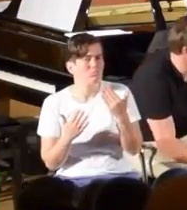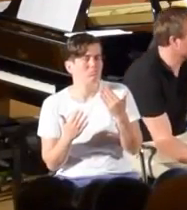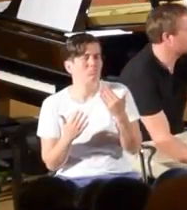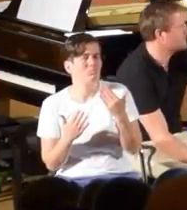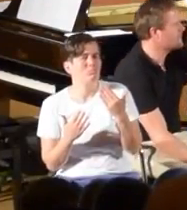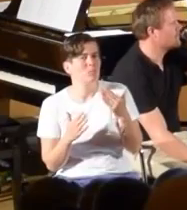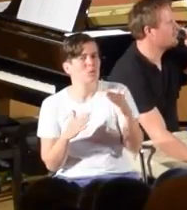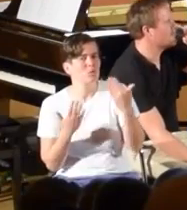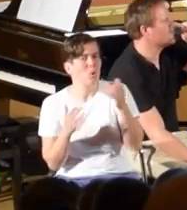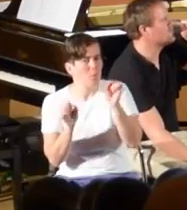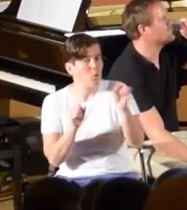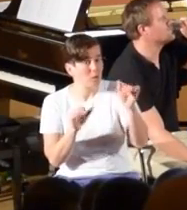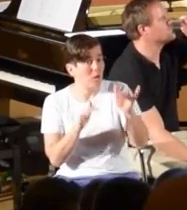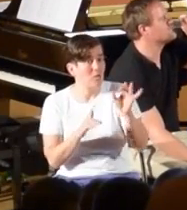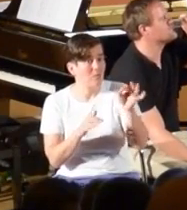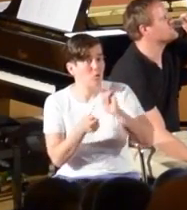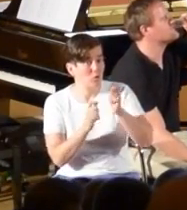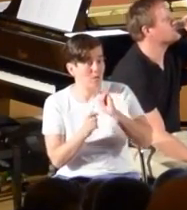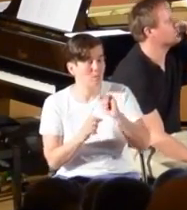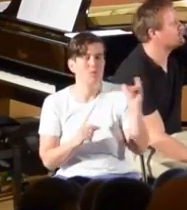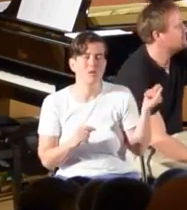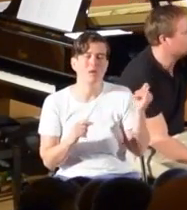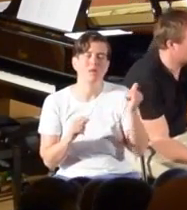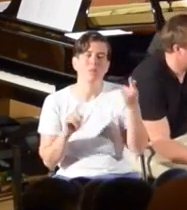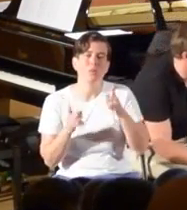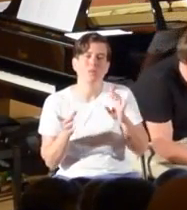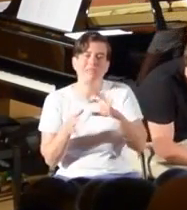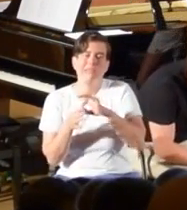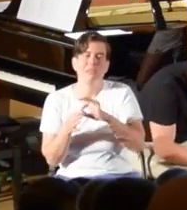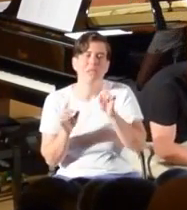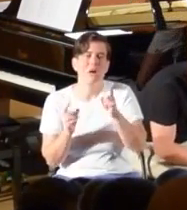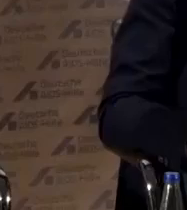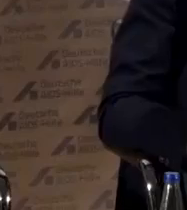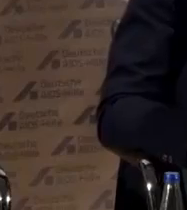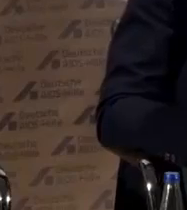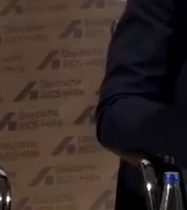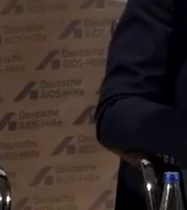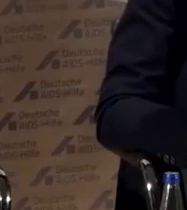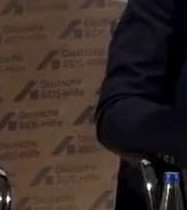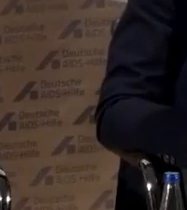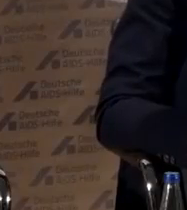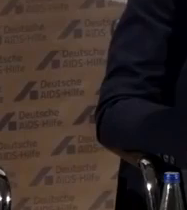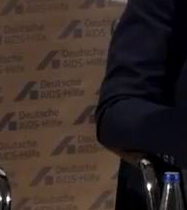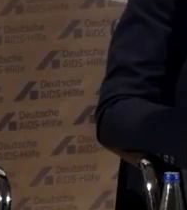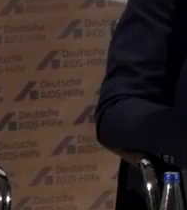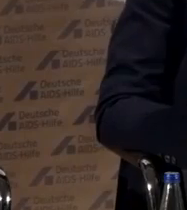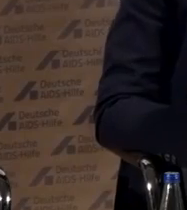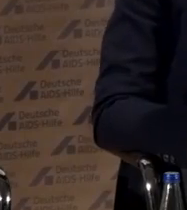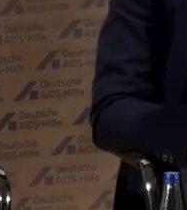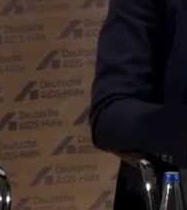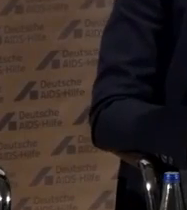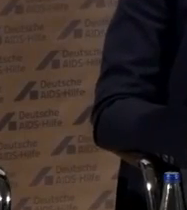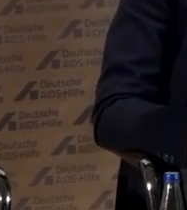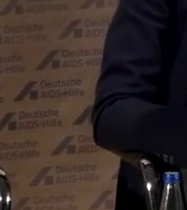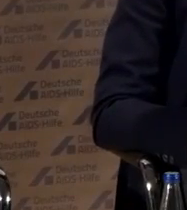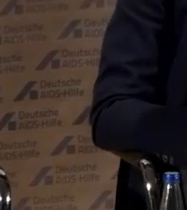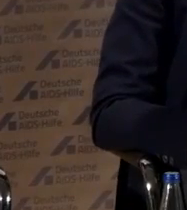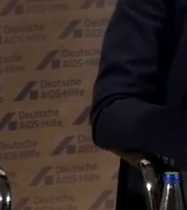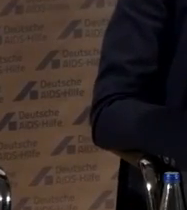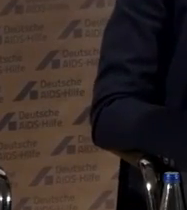auch Potenzial hat. Darf ich ganz kurz einhaken? Ich habe mir auch unsere Berichterstattung angeguckt. Diesen großen Text haben wir 2013 schon geschrieben. Insofern waren